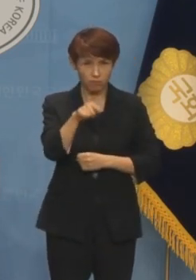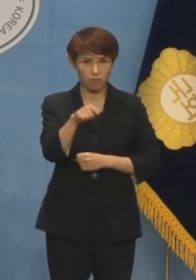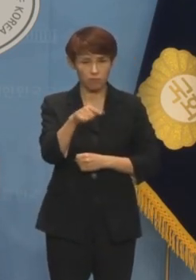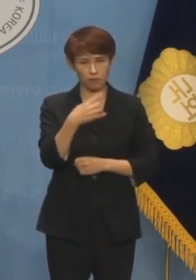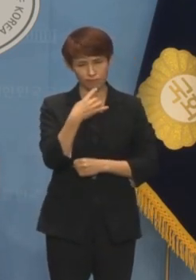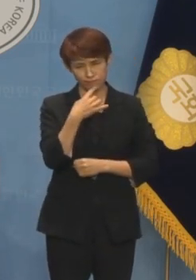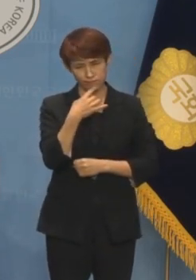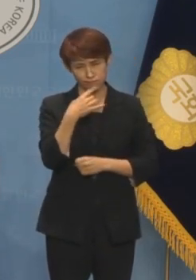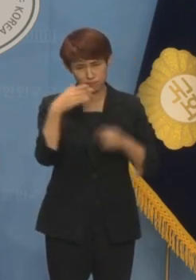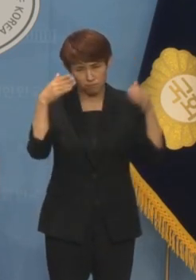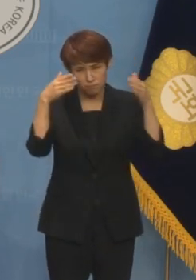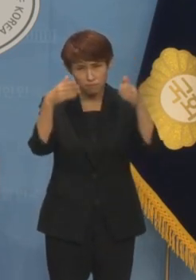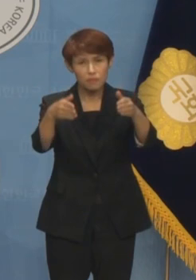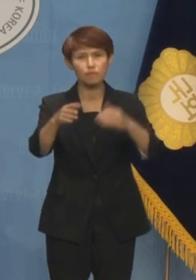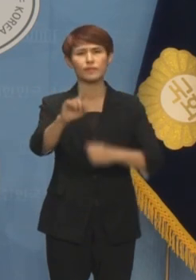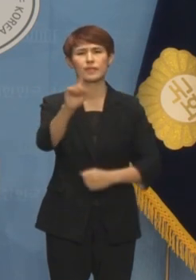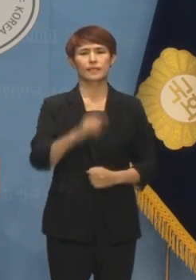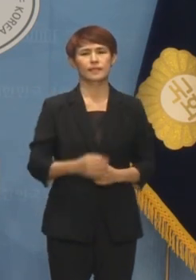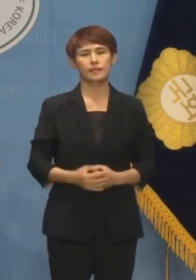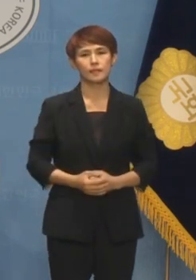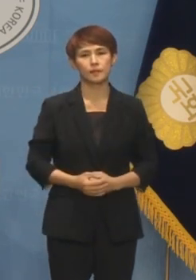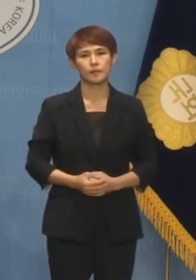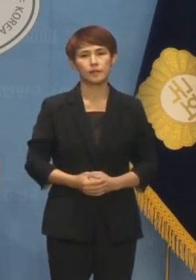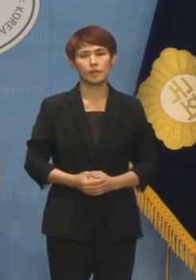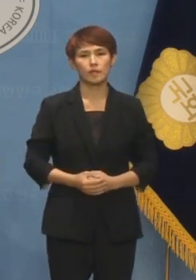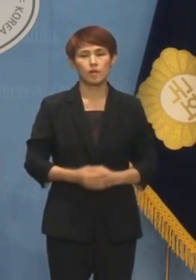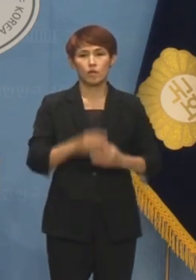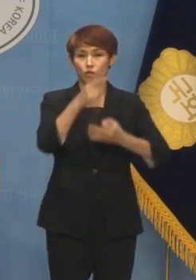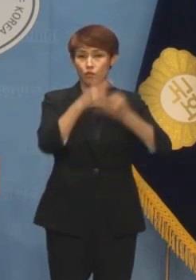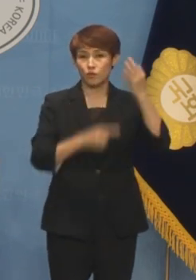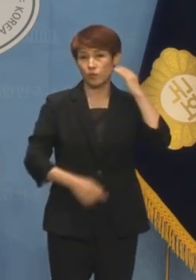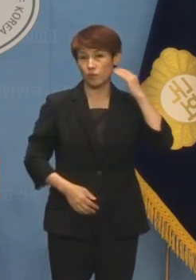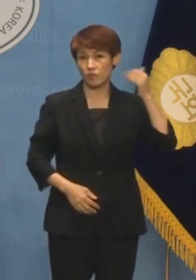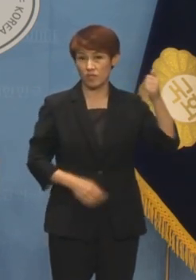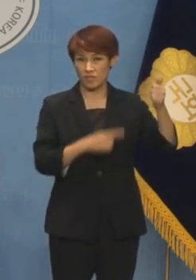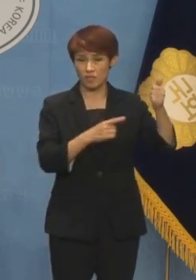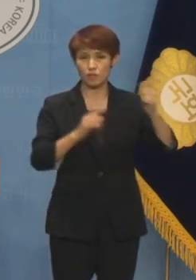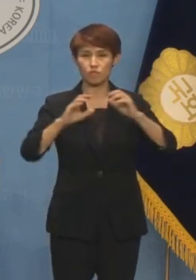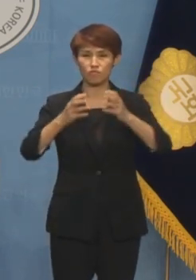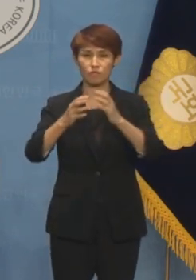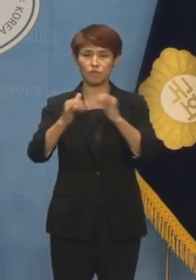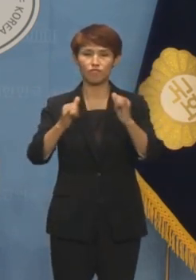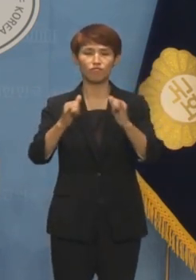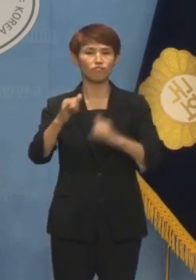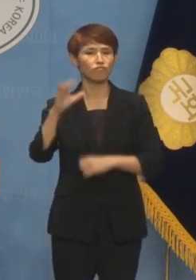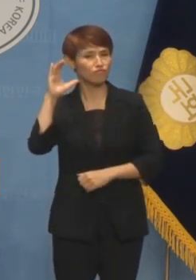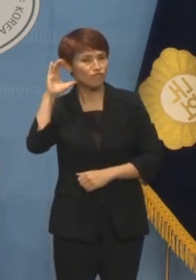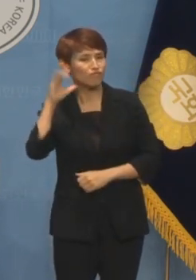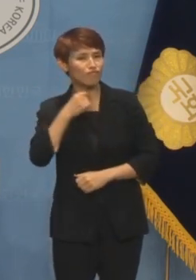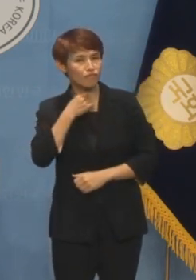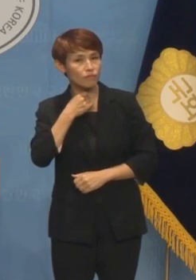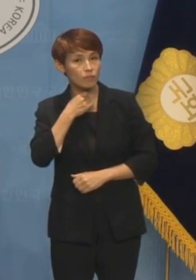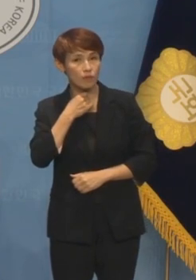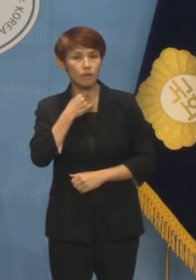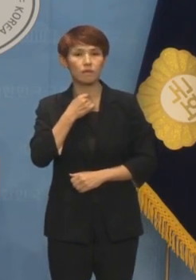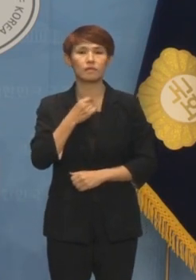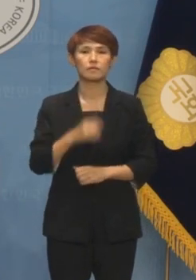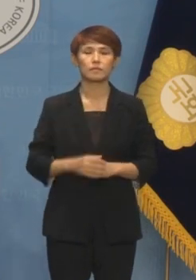집착을 버리지 못하는 모양새입니다. 윤석열 대통령이 민심 청취를 이유로